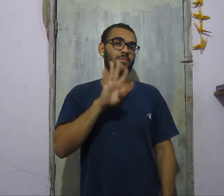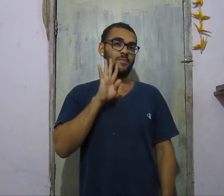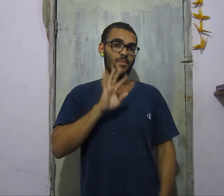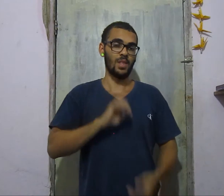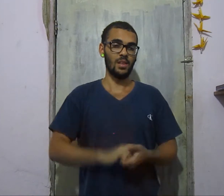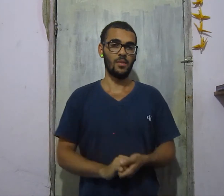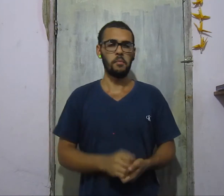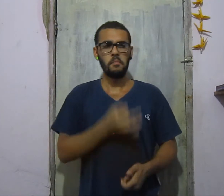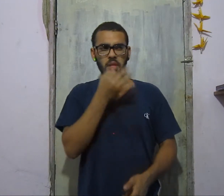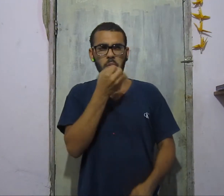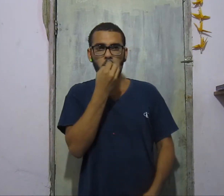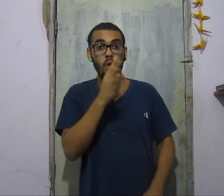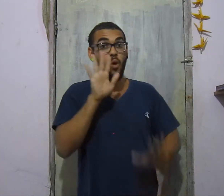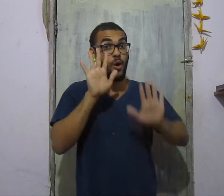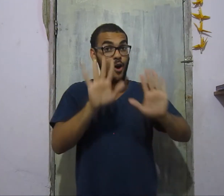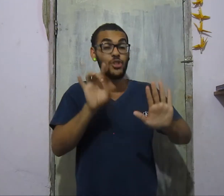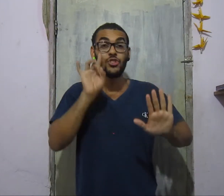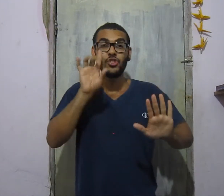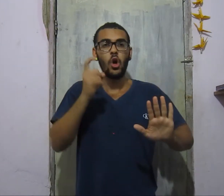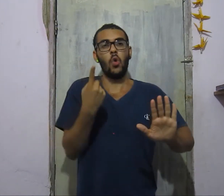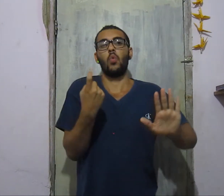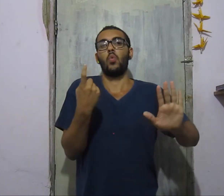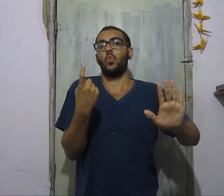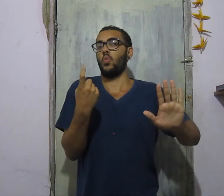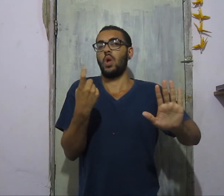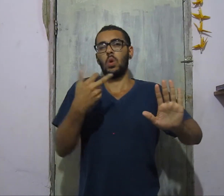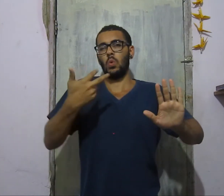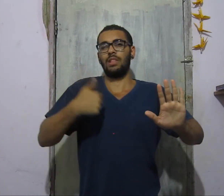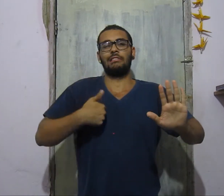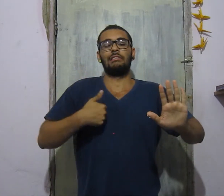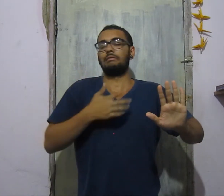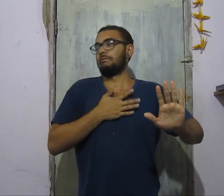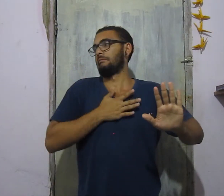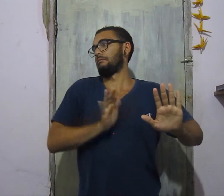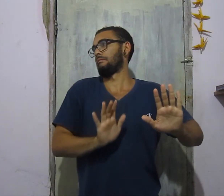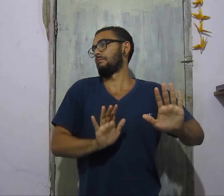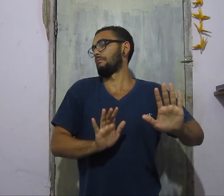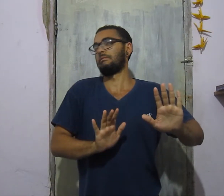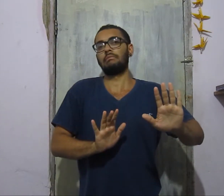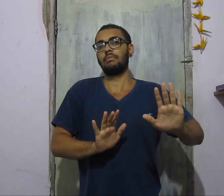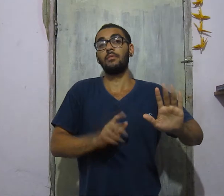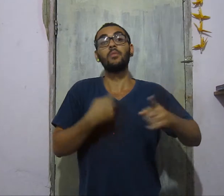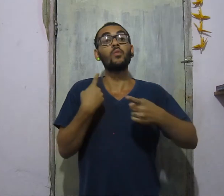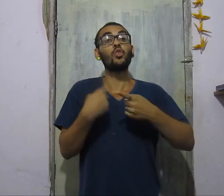Por isso é muito legal. Só tem uma coisa que eu realmente não gostei no livro.